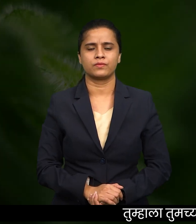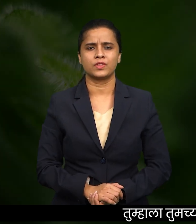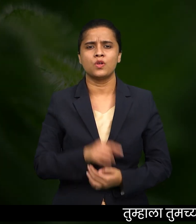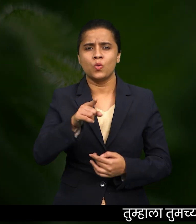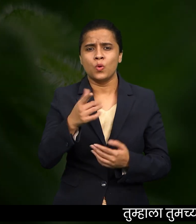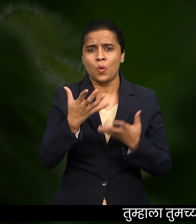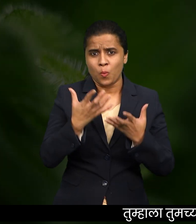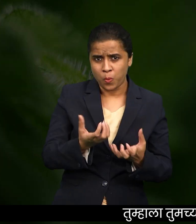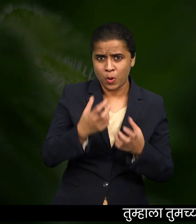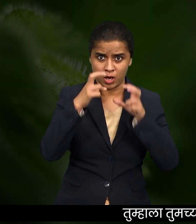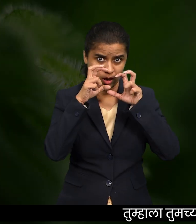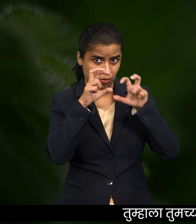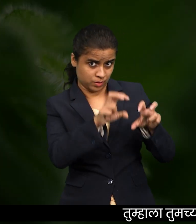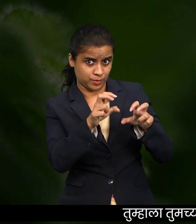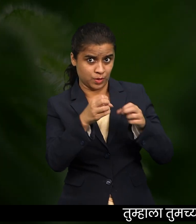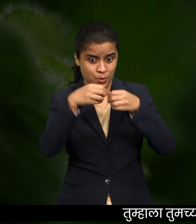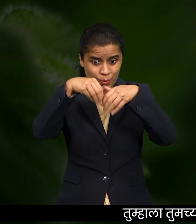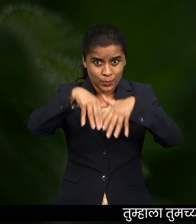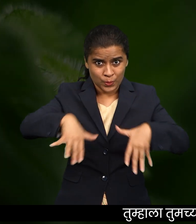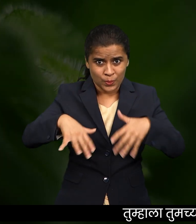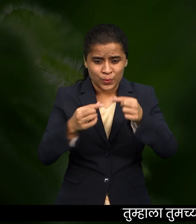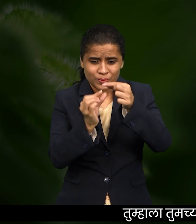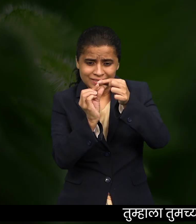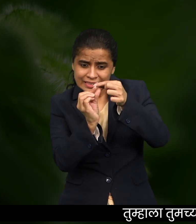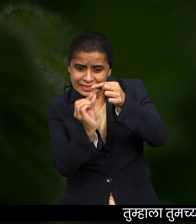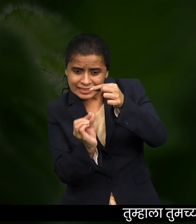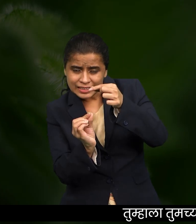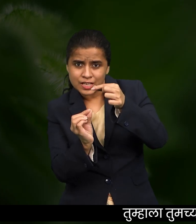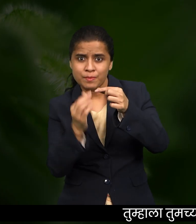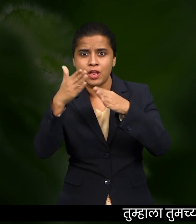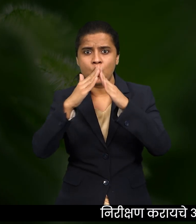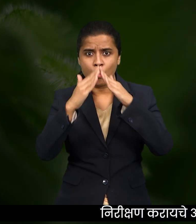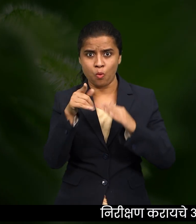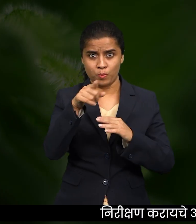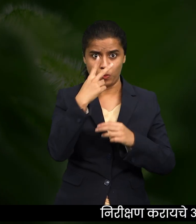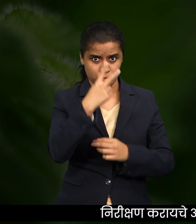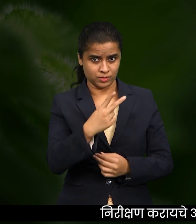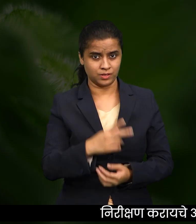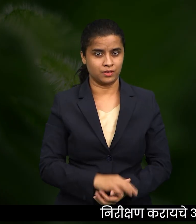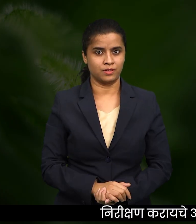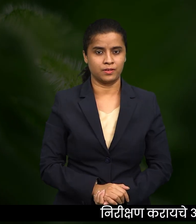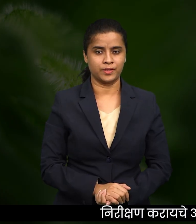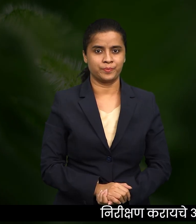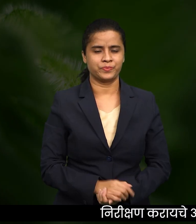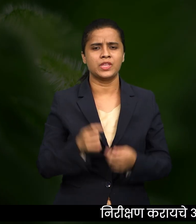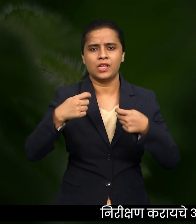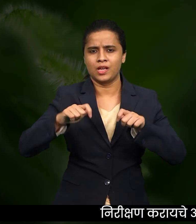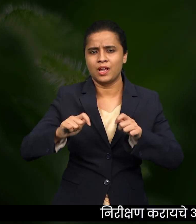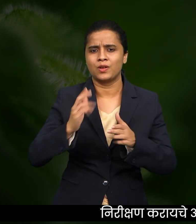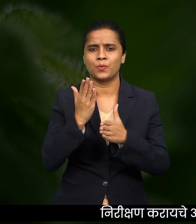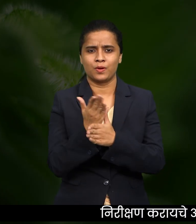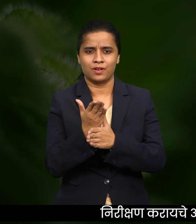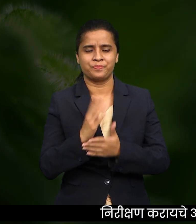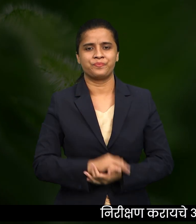दृश्य 5. तुम्हाला तुमच्या घरी मुळांच्या टोकांचे निरीक्षण करायचे आहे का? ही कृती करून